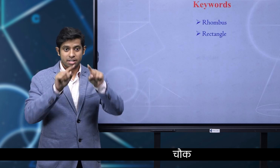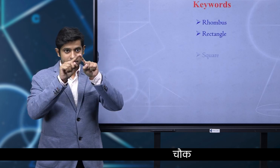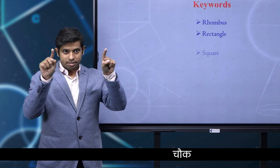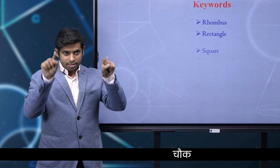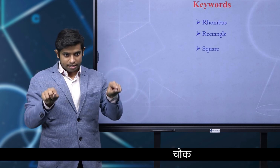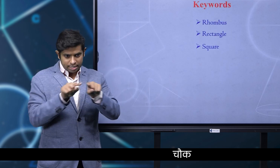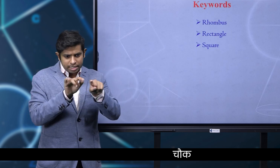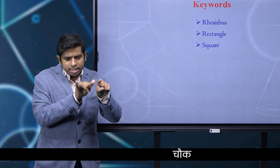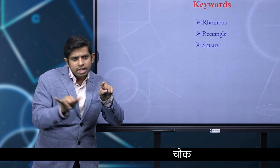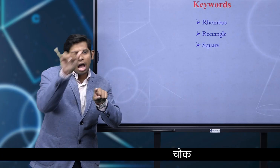चौक,